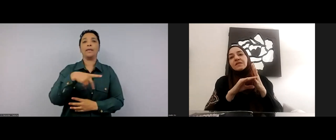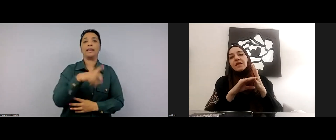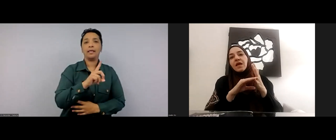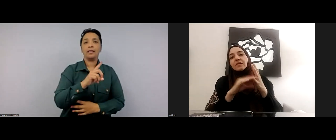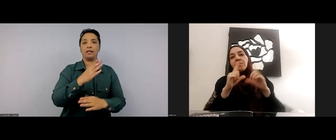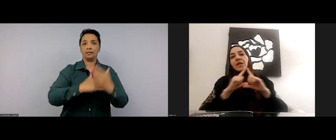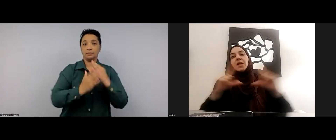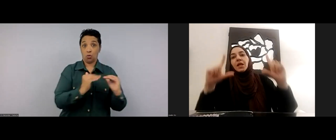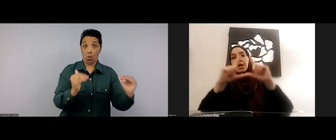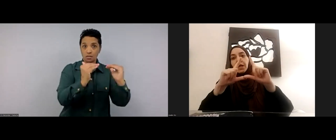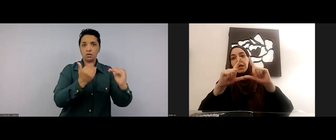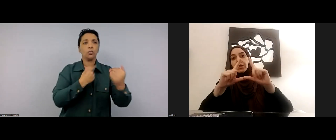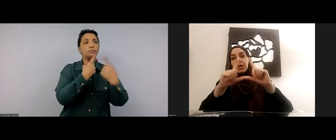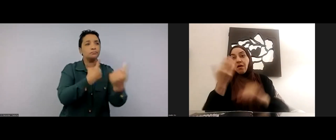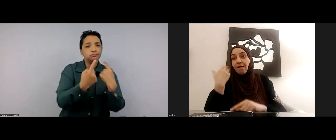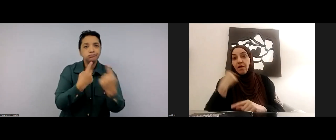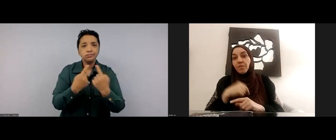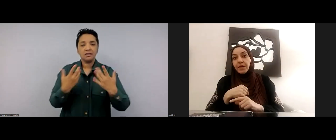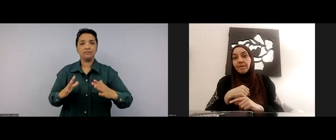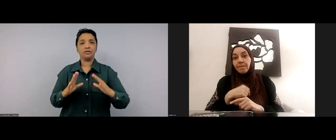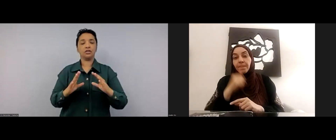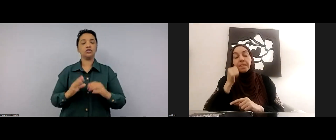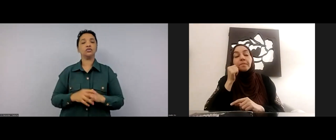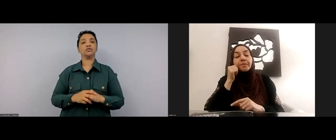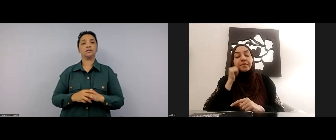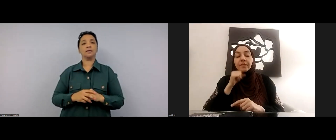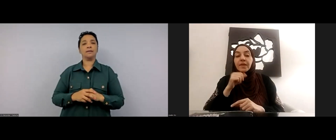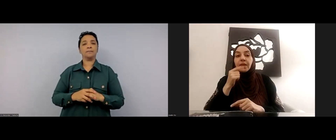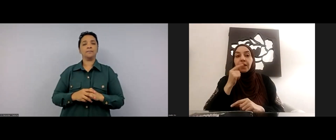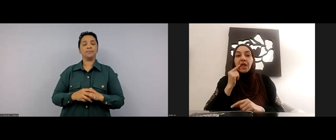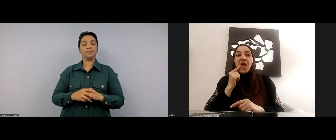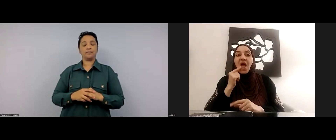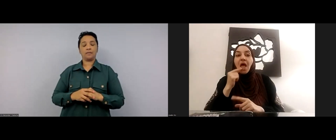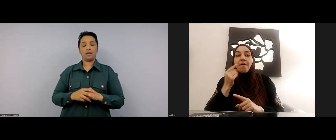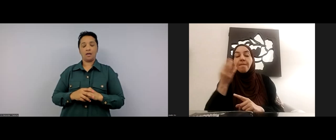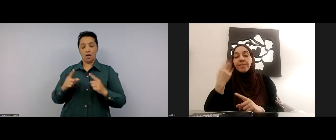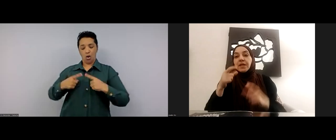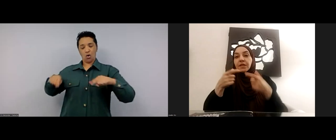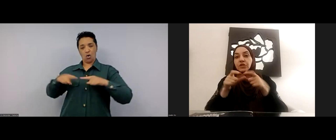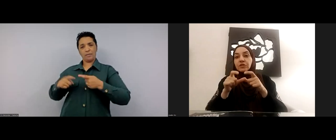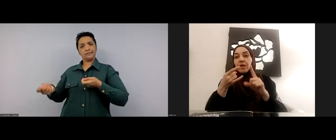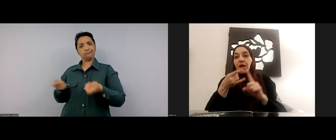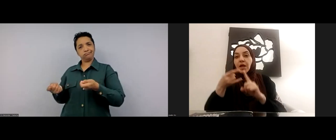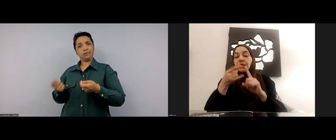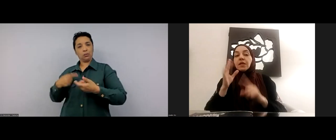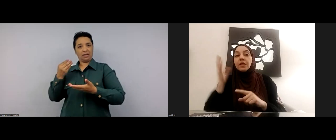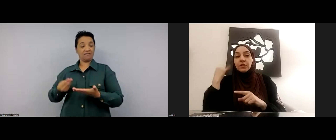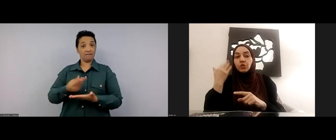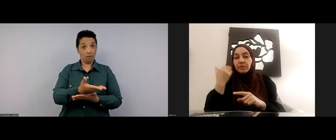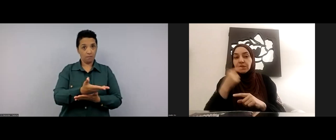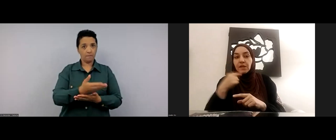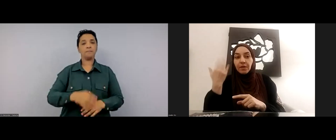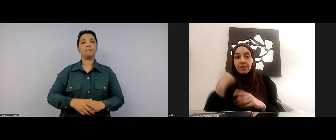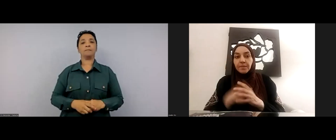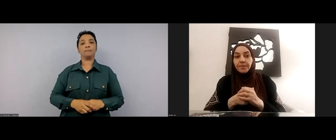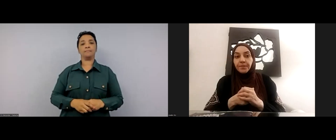main أو topics التي given تبنيناها by بعرضها the steering committee بالملتقى أو and which we have منتدى adopted منظمات الأشخاص ذوي الإعاقة في in اليوم our الأول